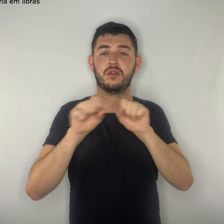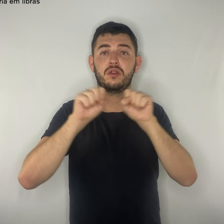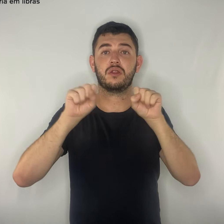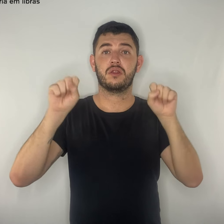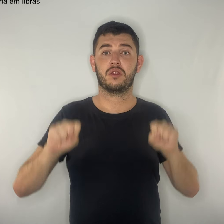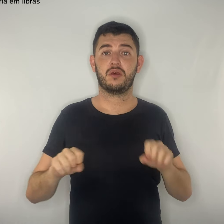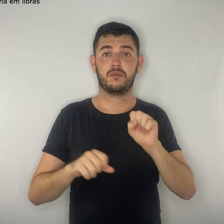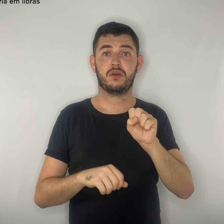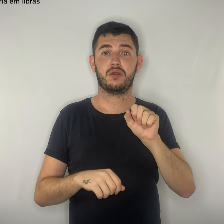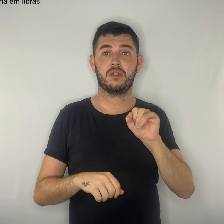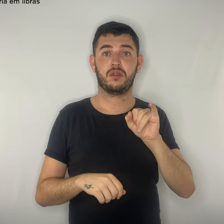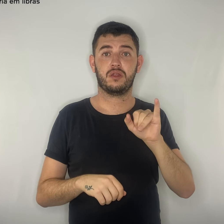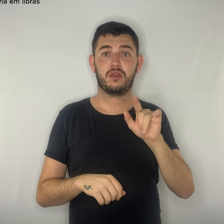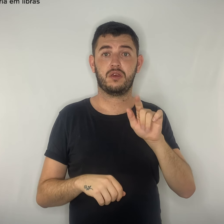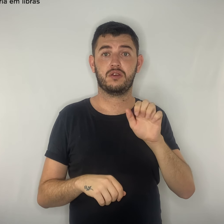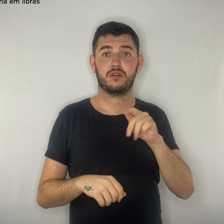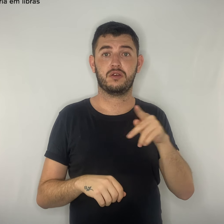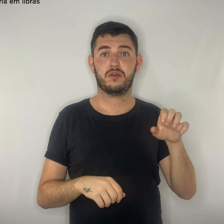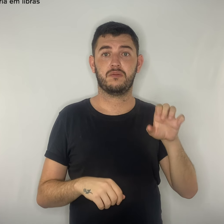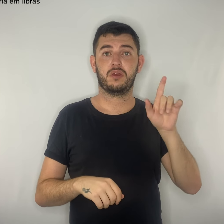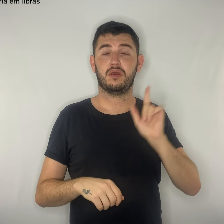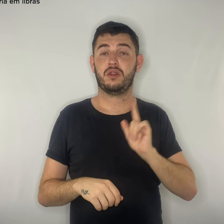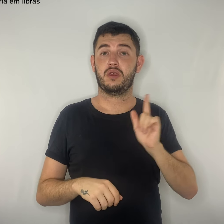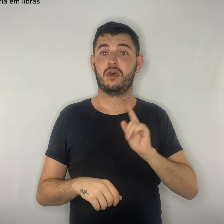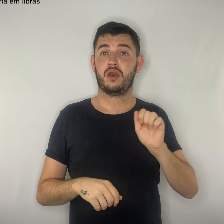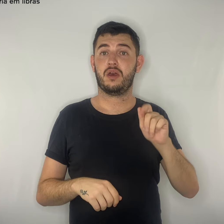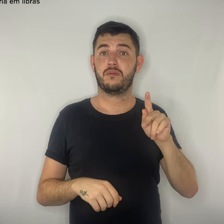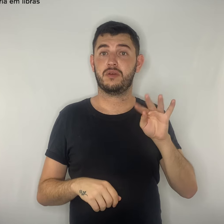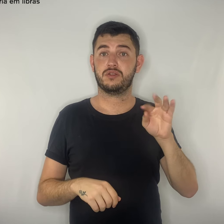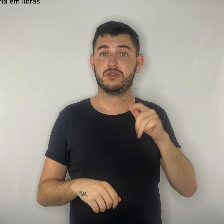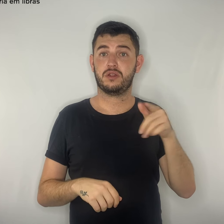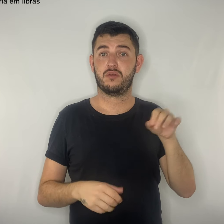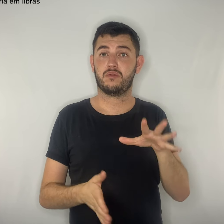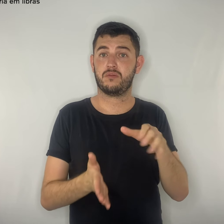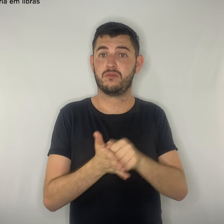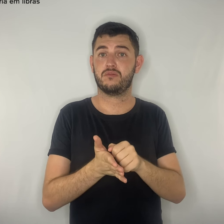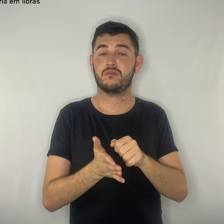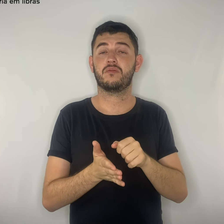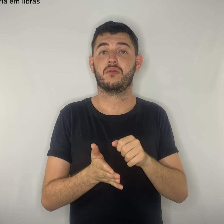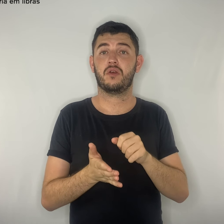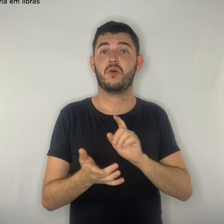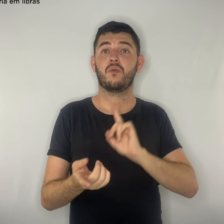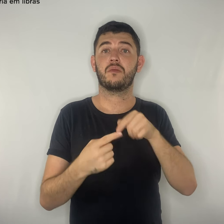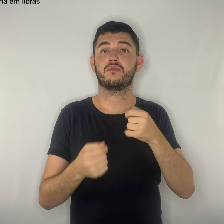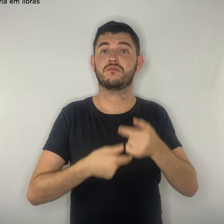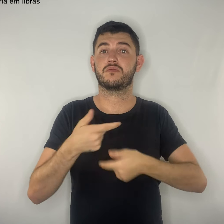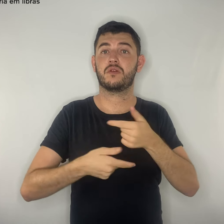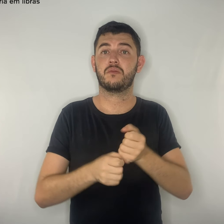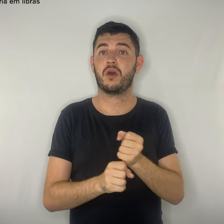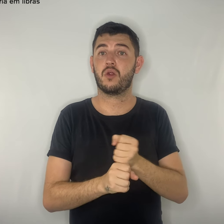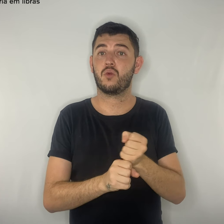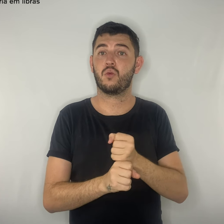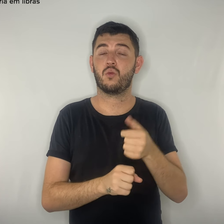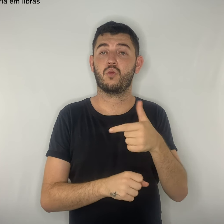terão as suas aptidões automaticamente cadastradas para o ano de 2024 não